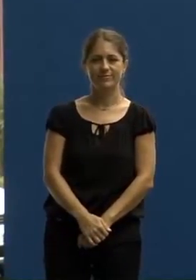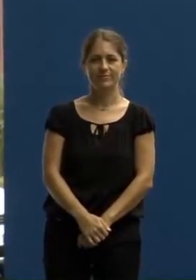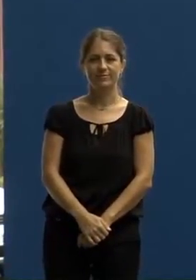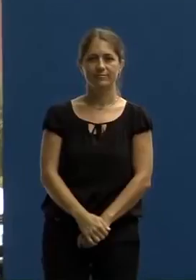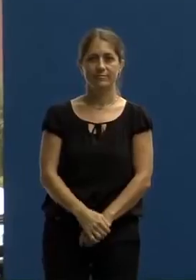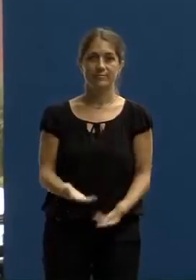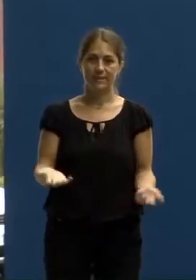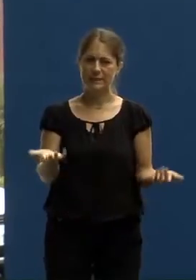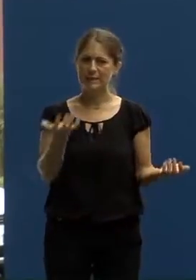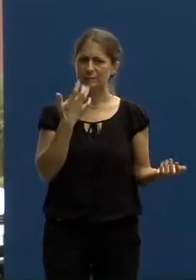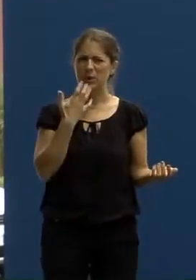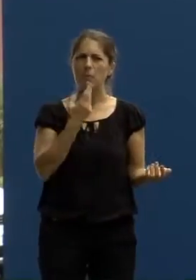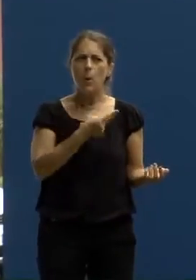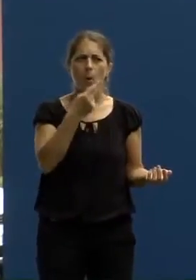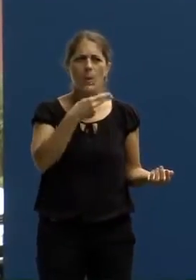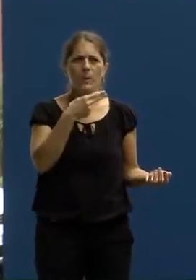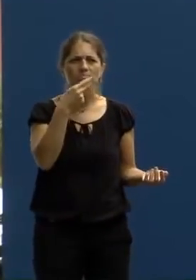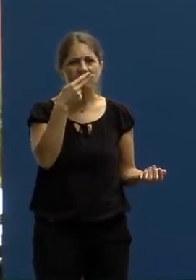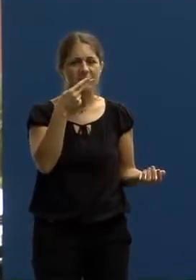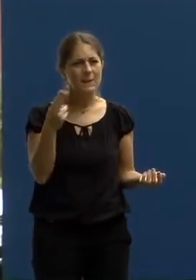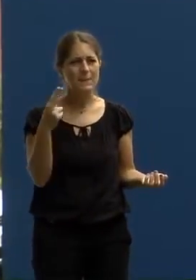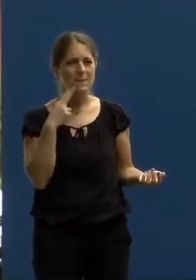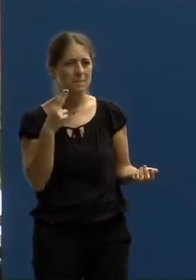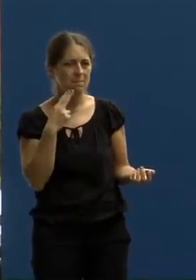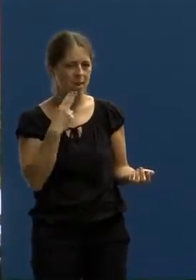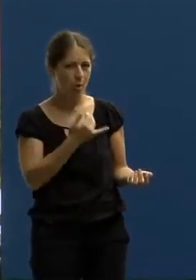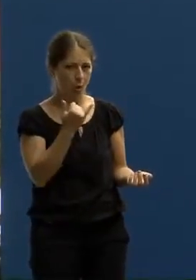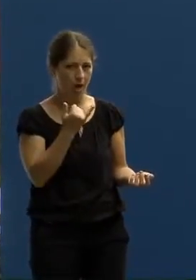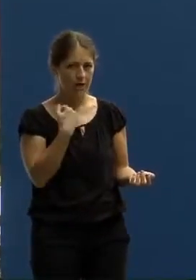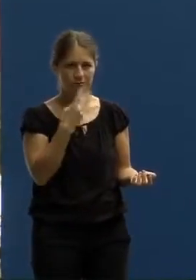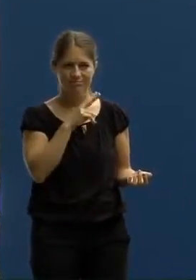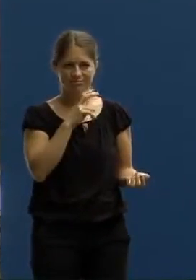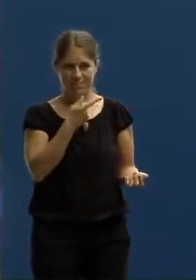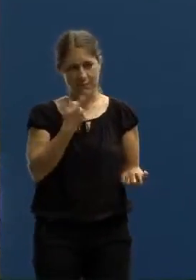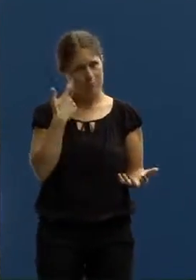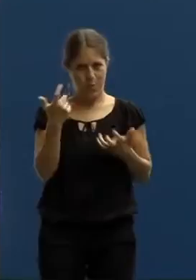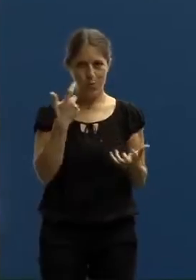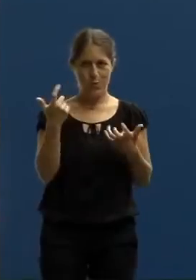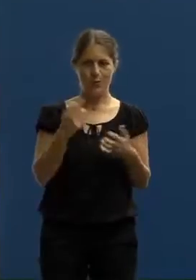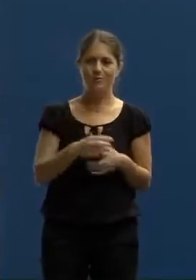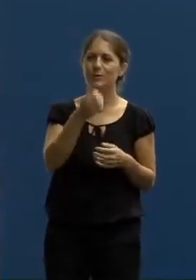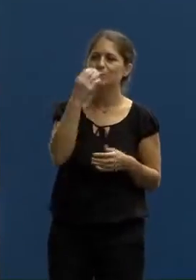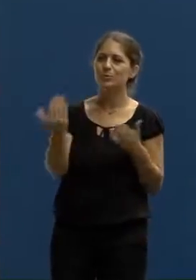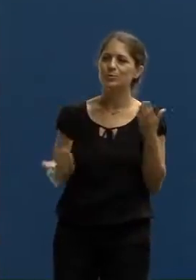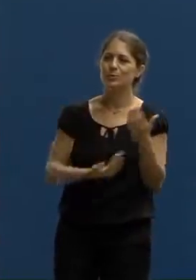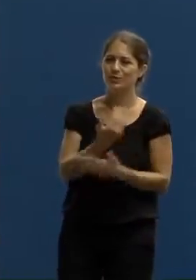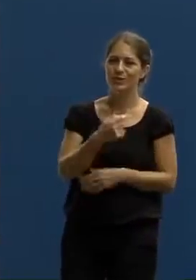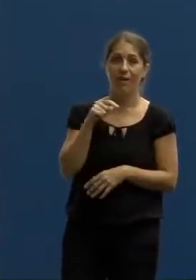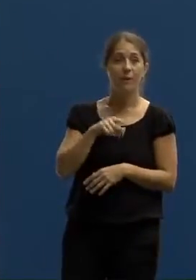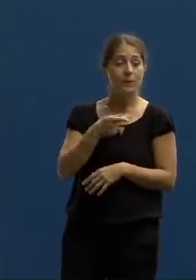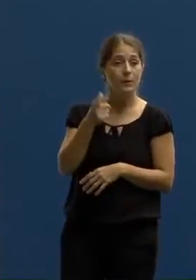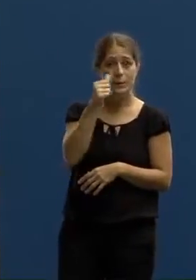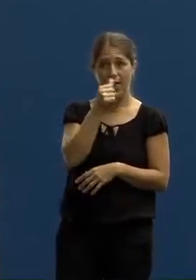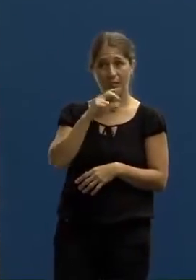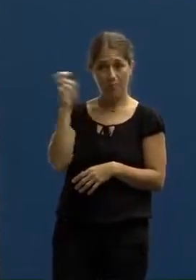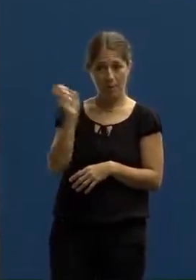Cando hai medo, nótase. Cando hai medo, nótase. Bos días, é un placer vir aquí a Vilagarcía,